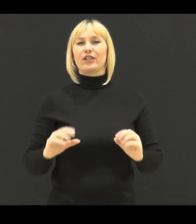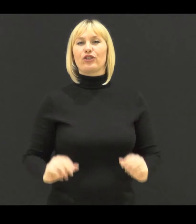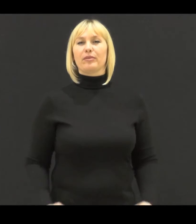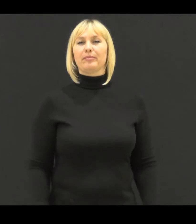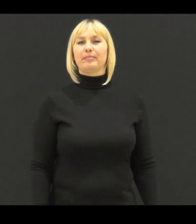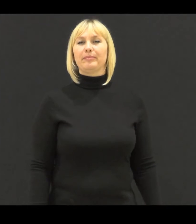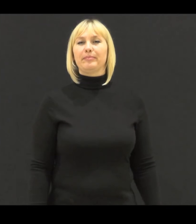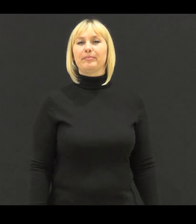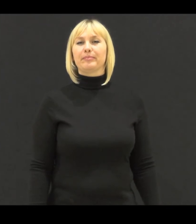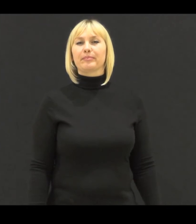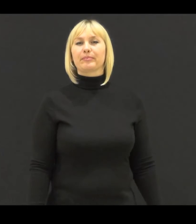Cincisprezece.